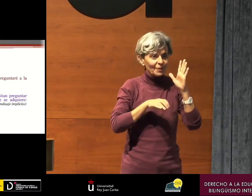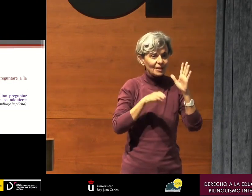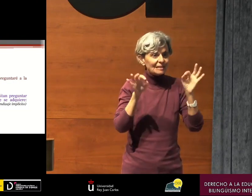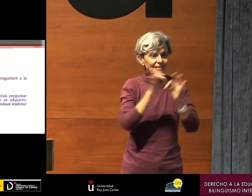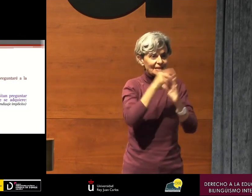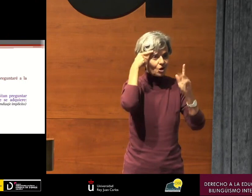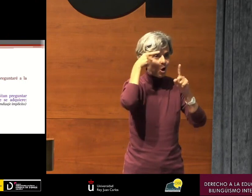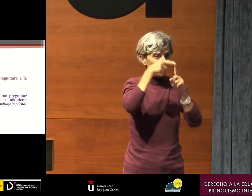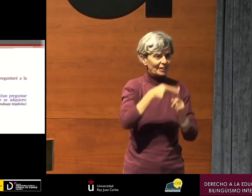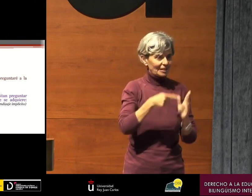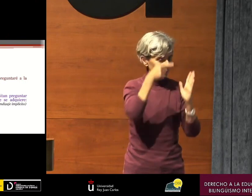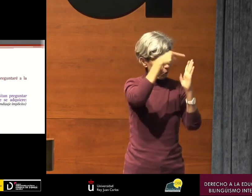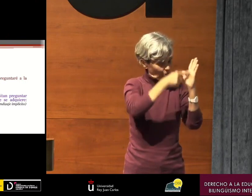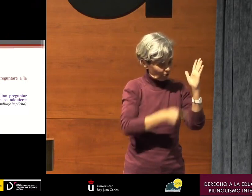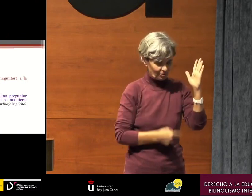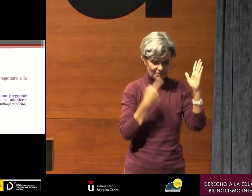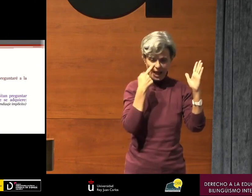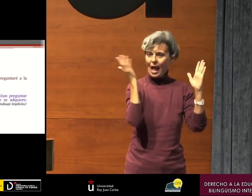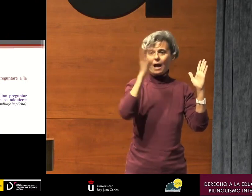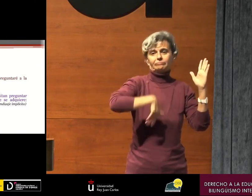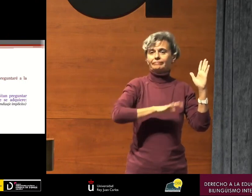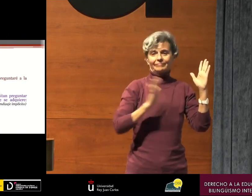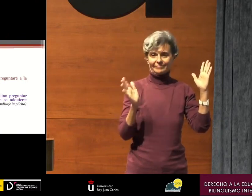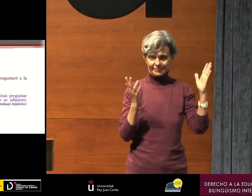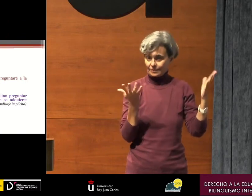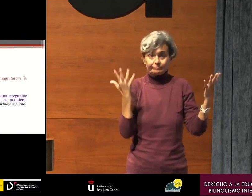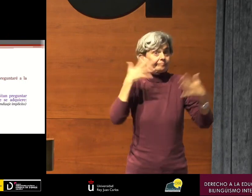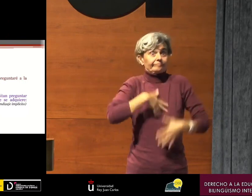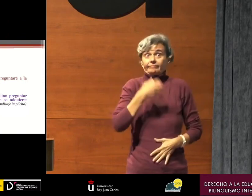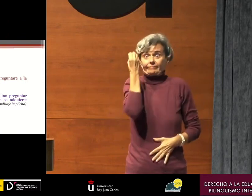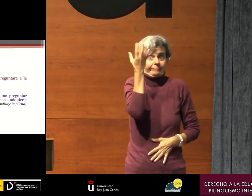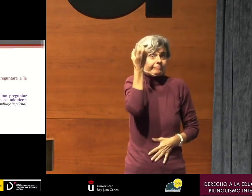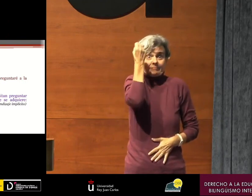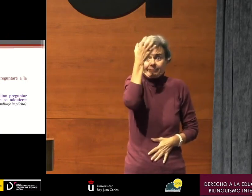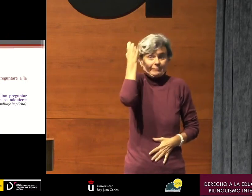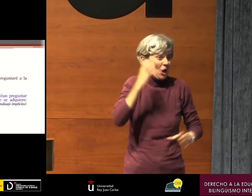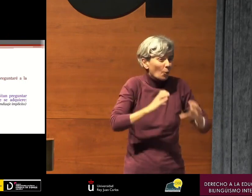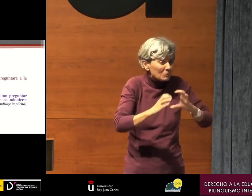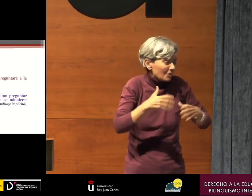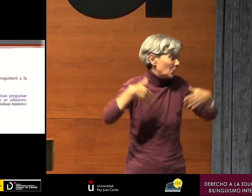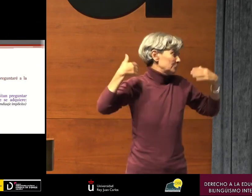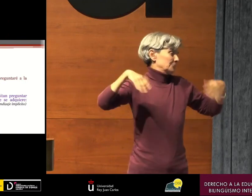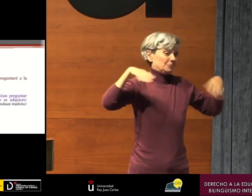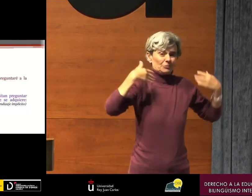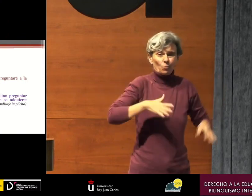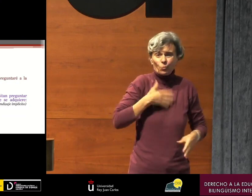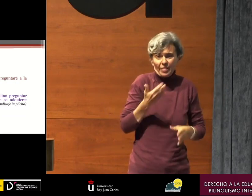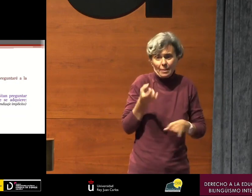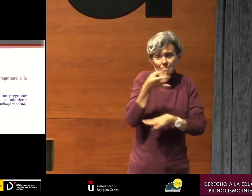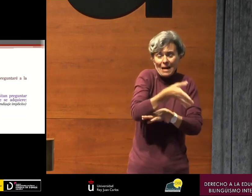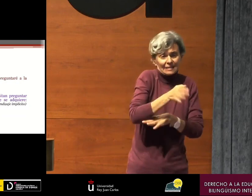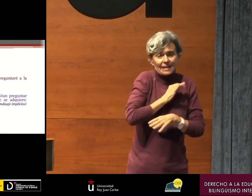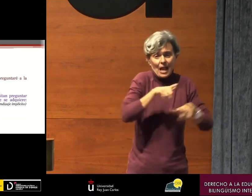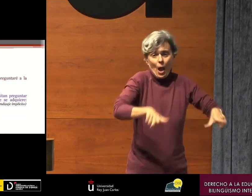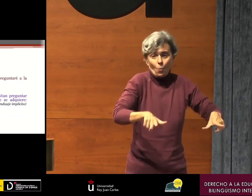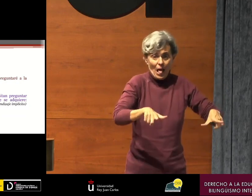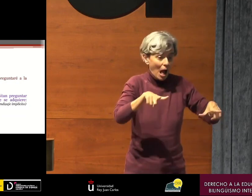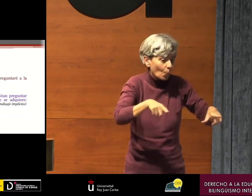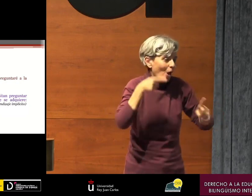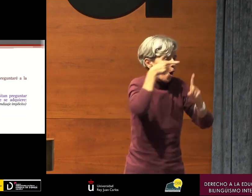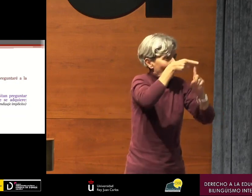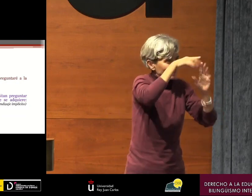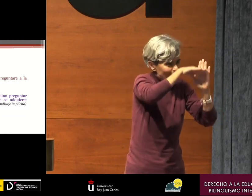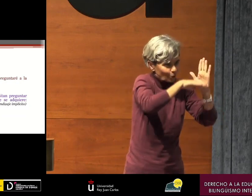Estos son, de alguna manera, conocimientos implícitos que vienen dentro de la conversación y que van aprendiendo y adquiriendo de